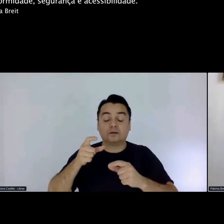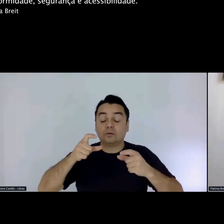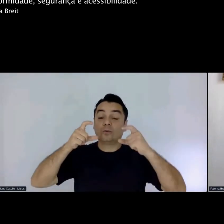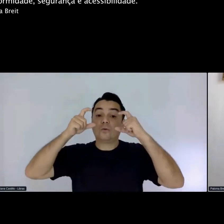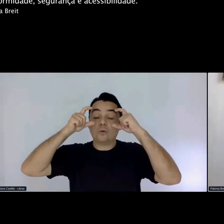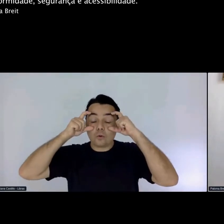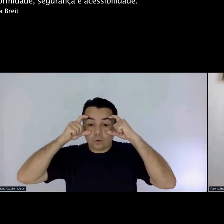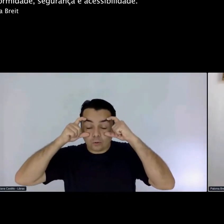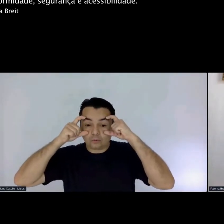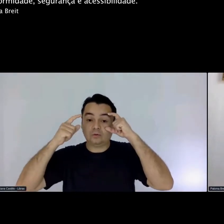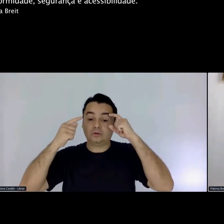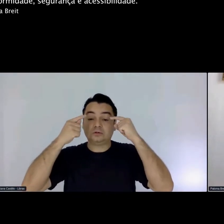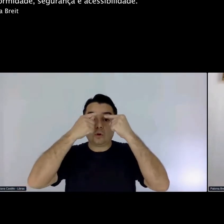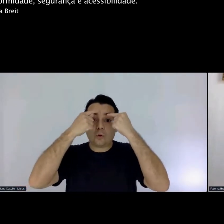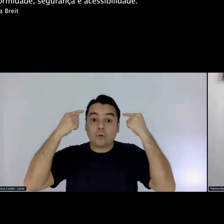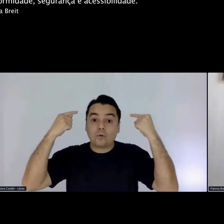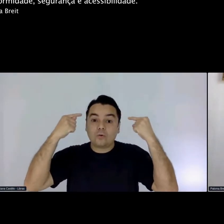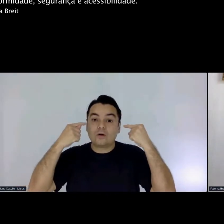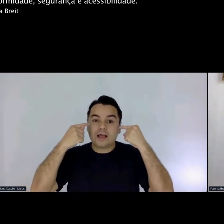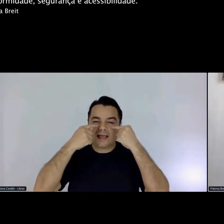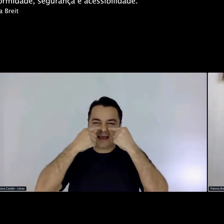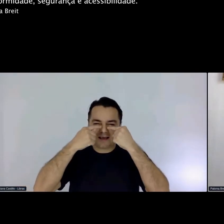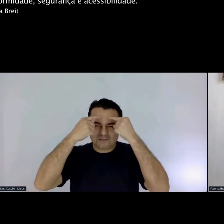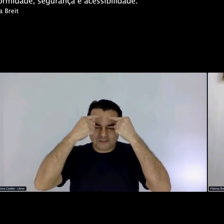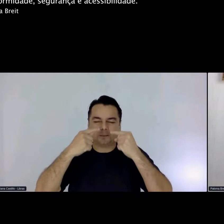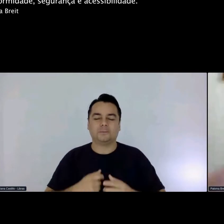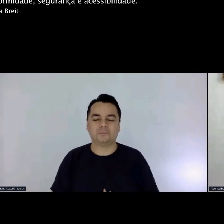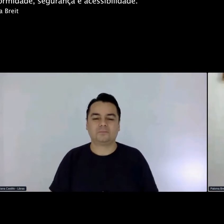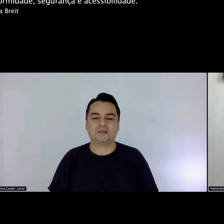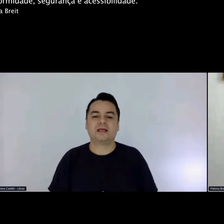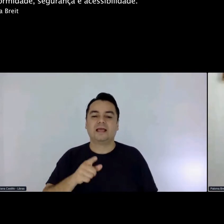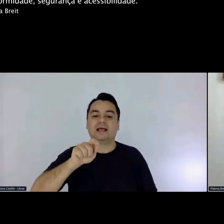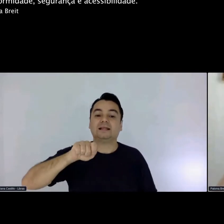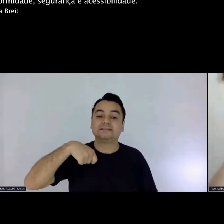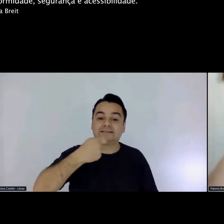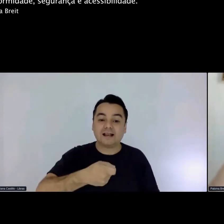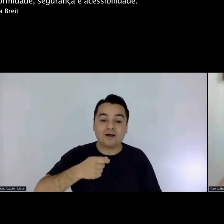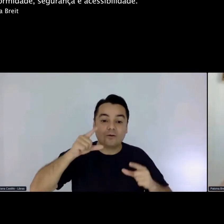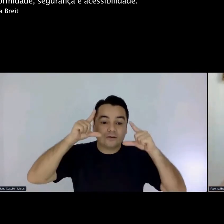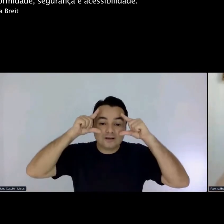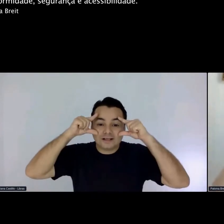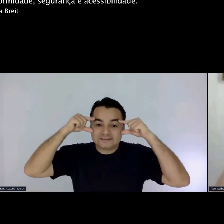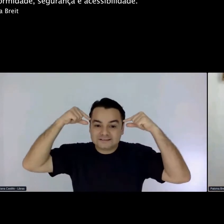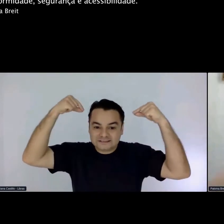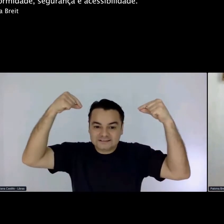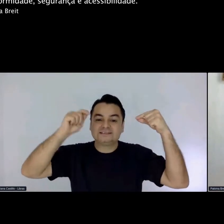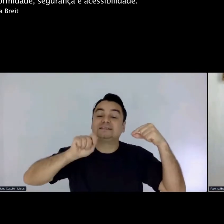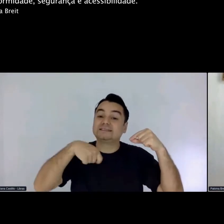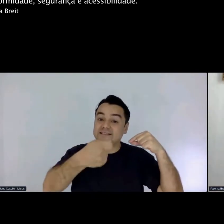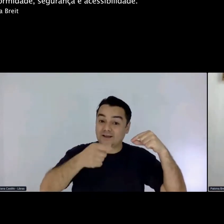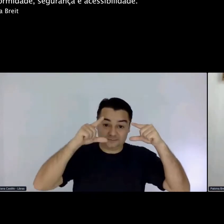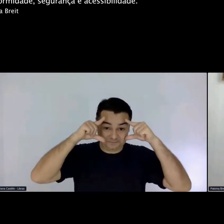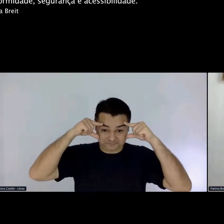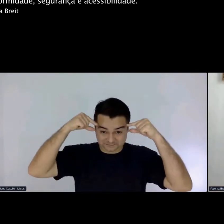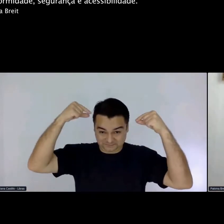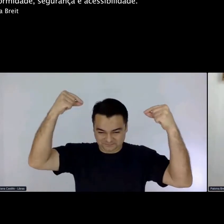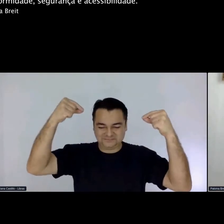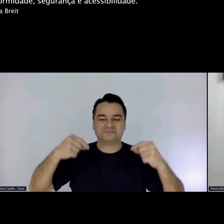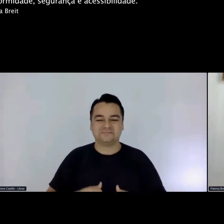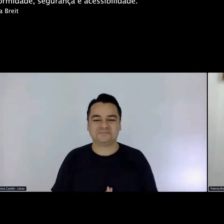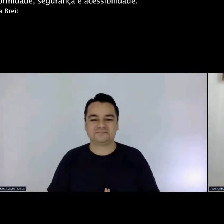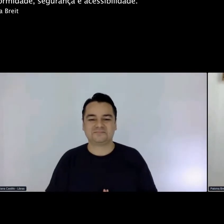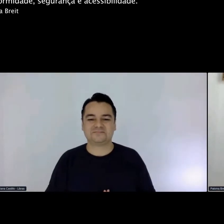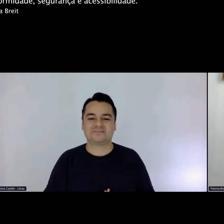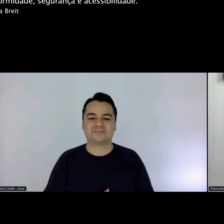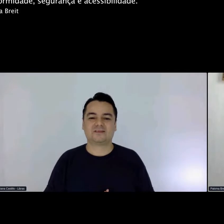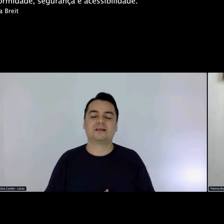óculos retangulares. O meu sinal em libras é esse. E